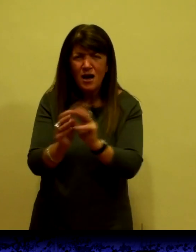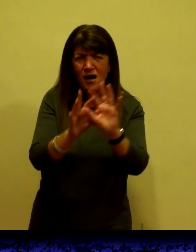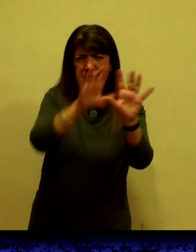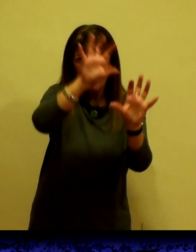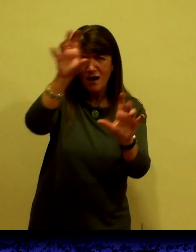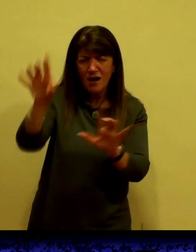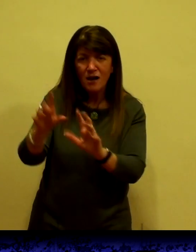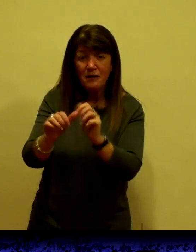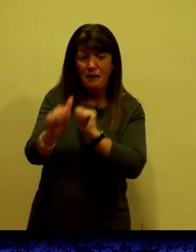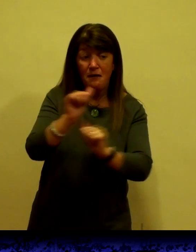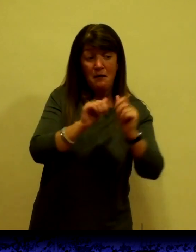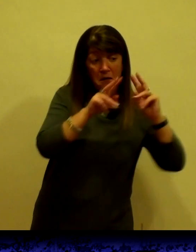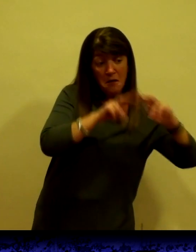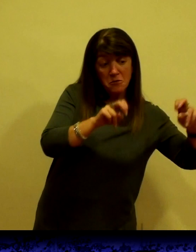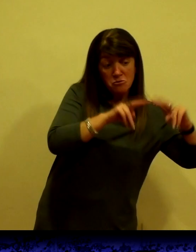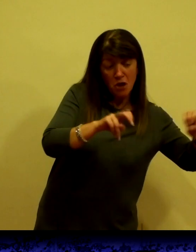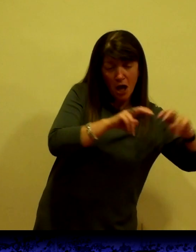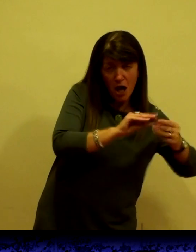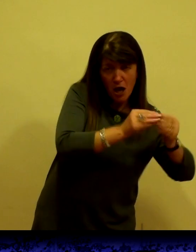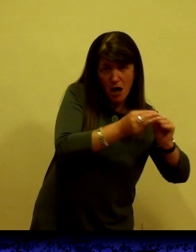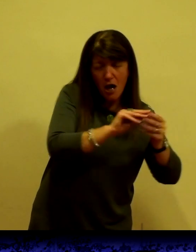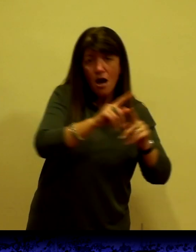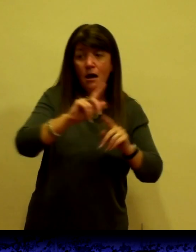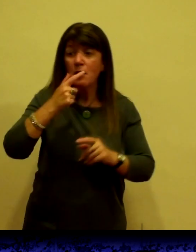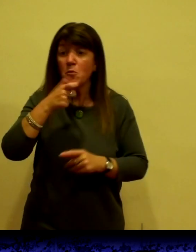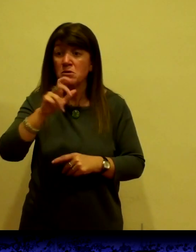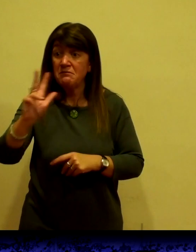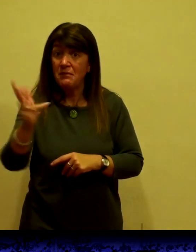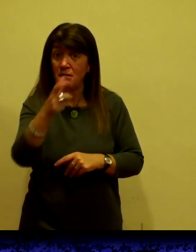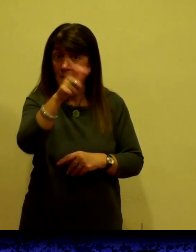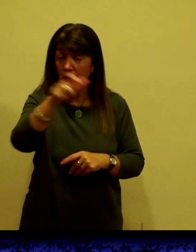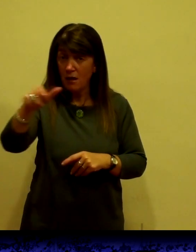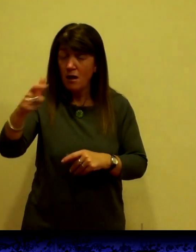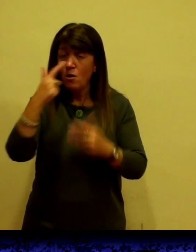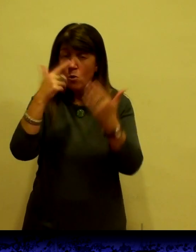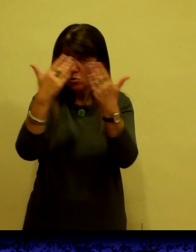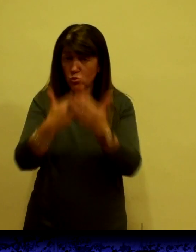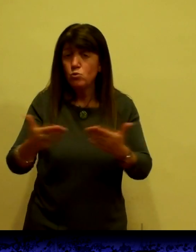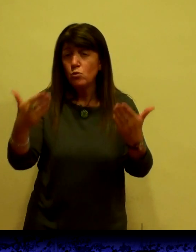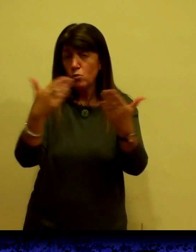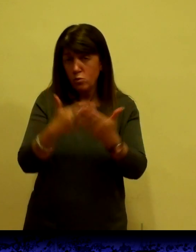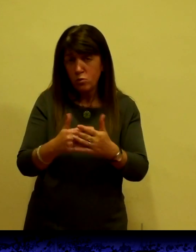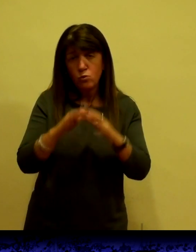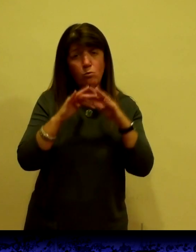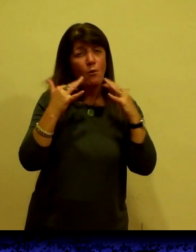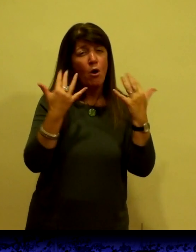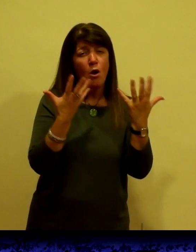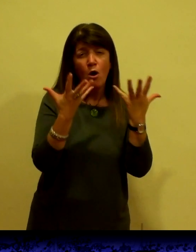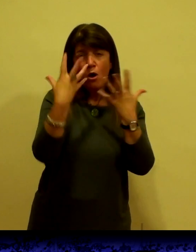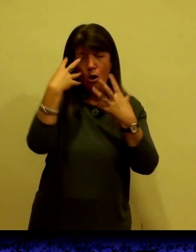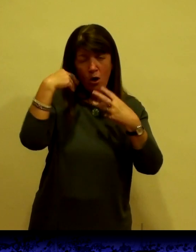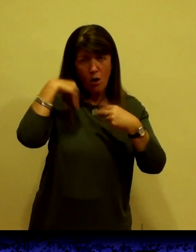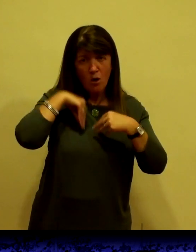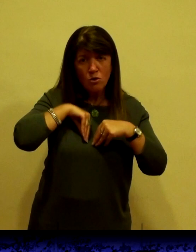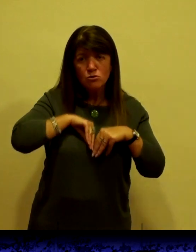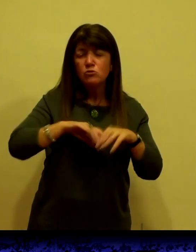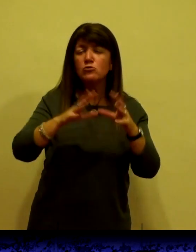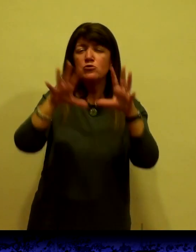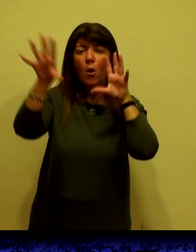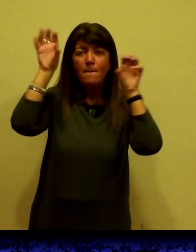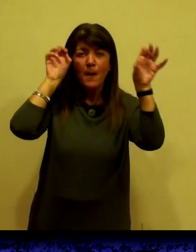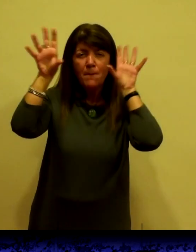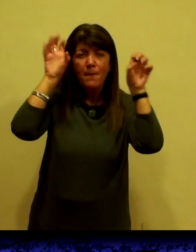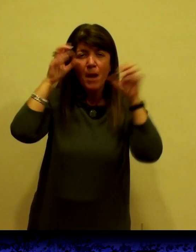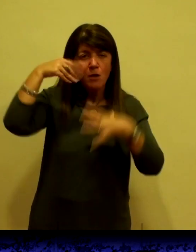tre sono anche studiosi del mondo, no? E se lo reinventano, se lo